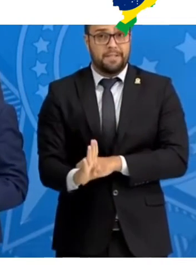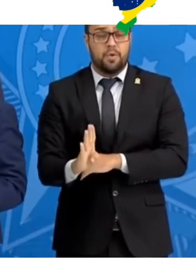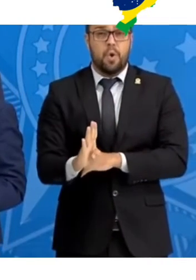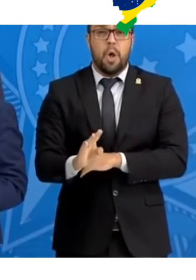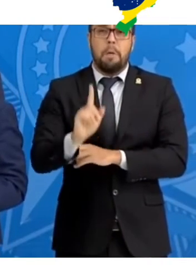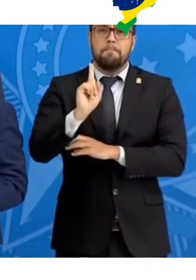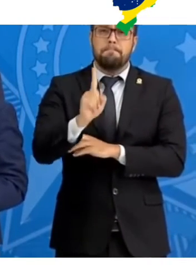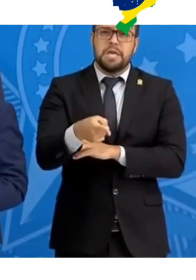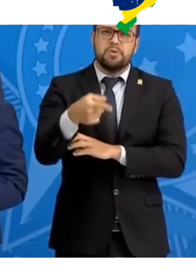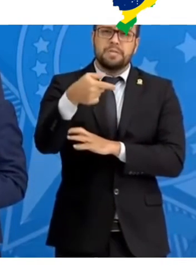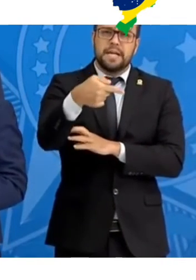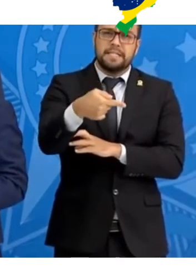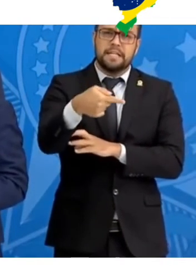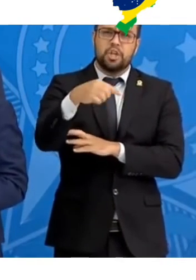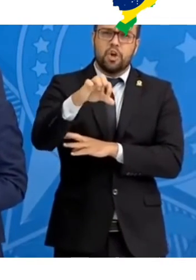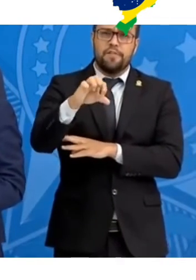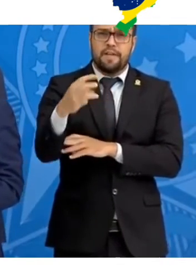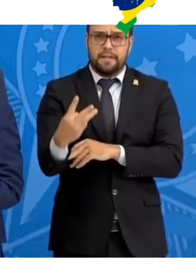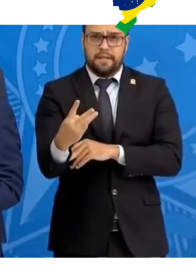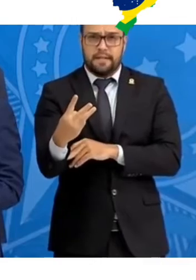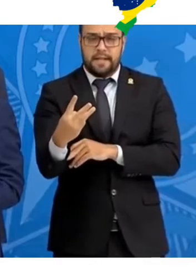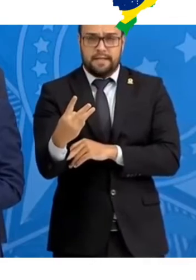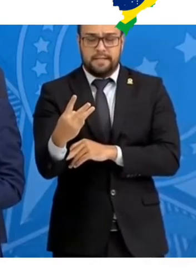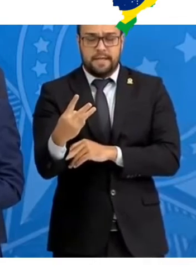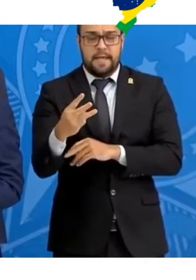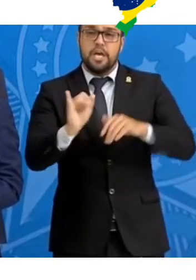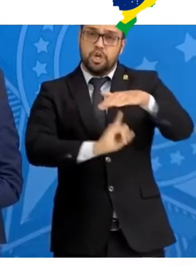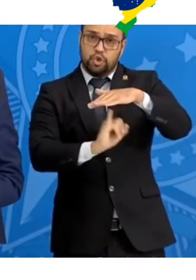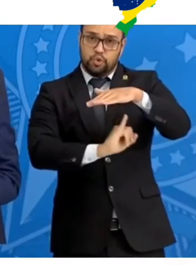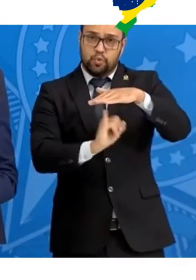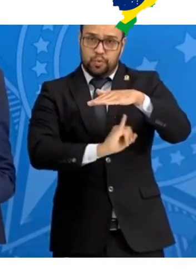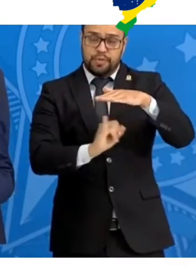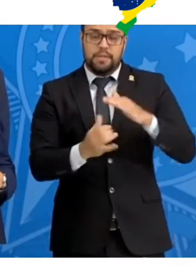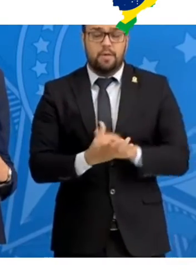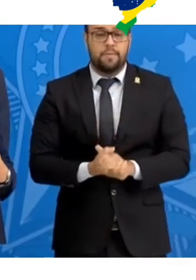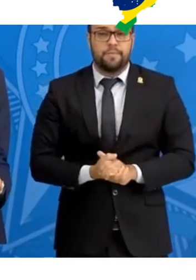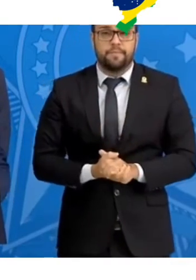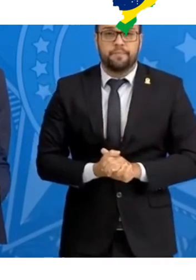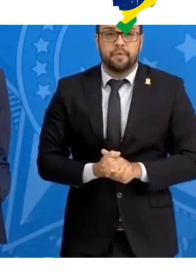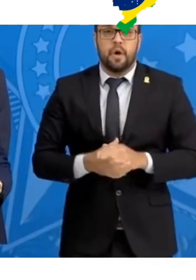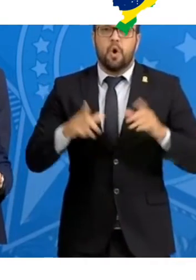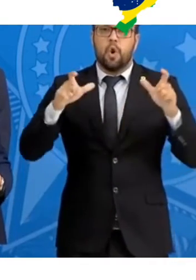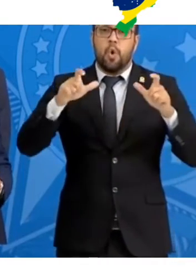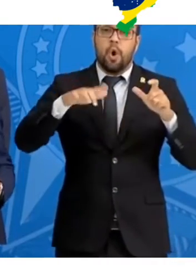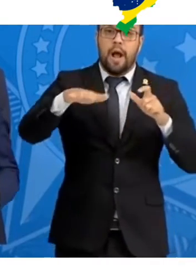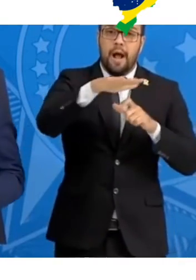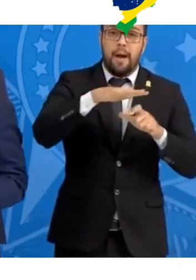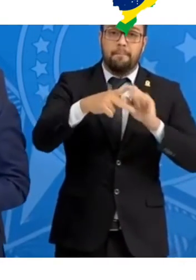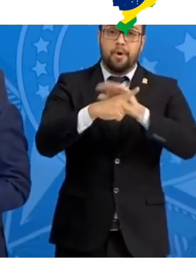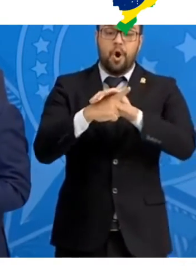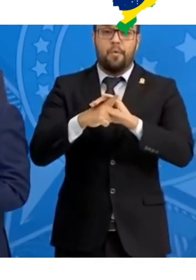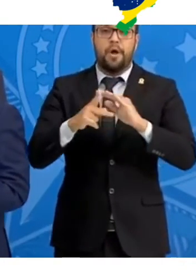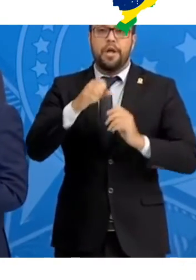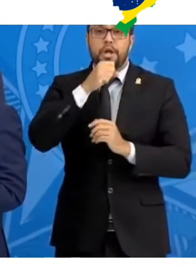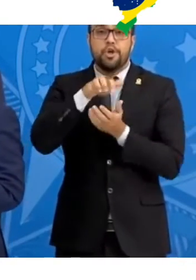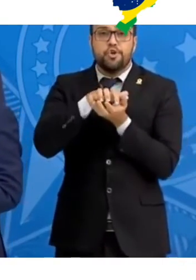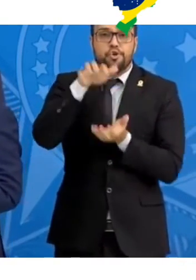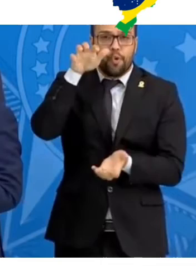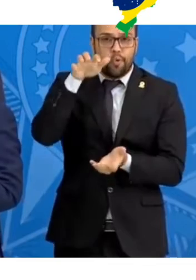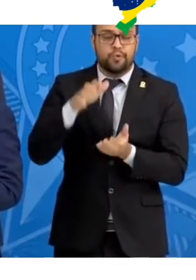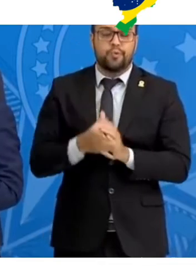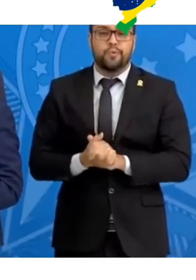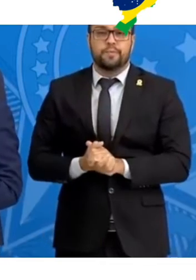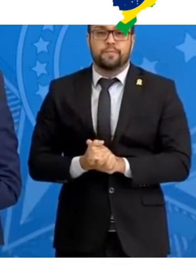de 1.793 dessas instituições, aonde estão lá os nossos idosos, quer eles